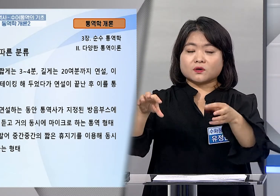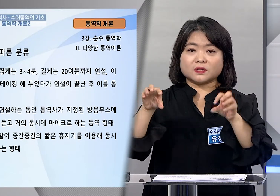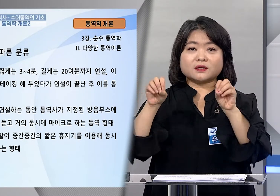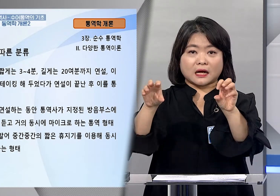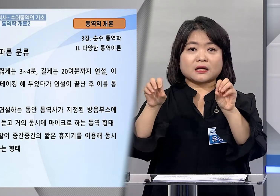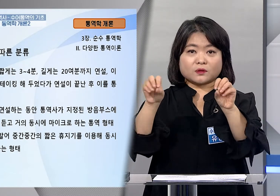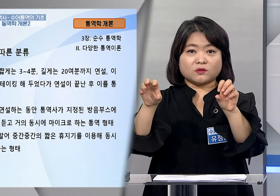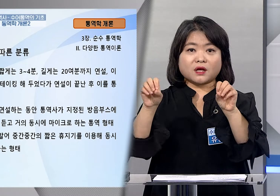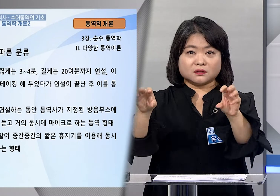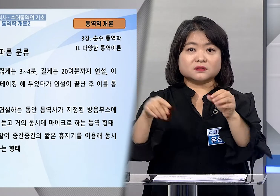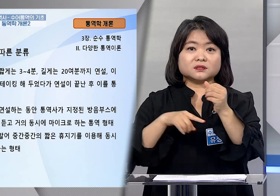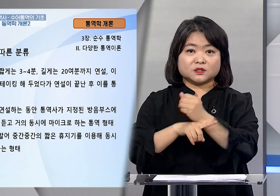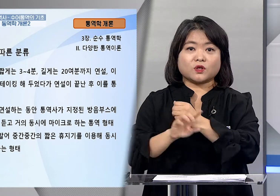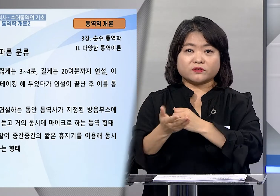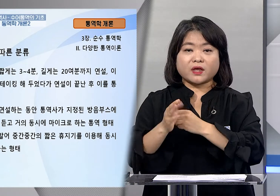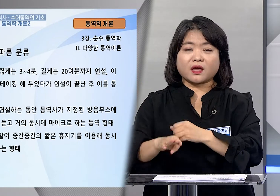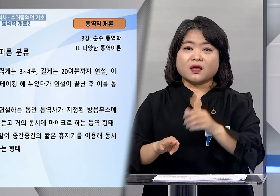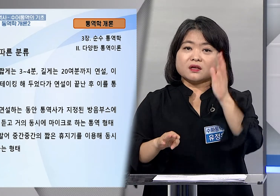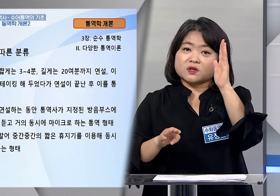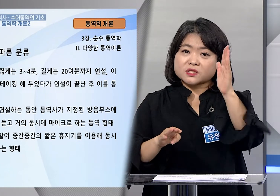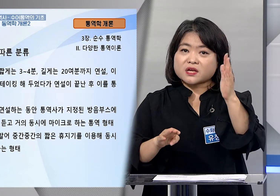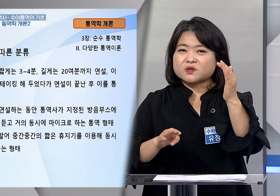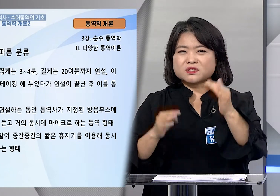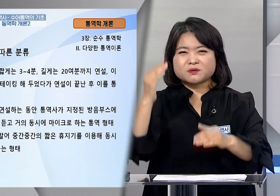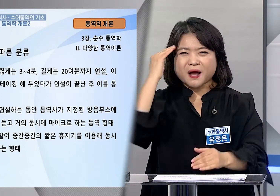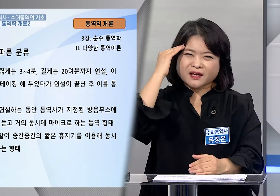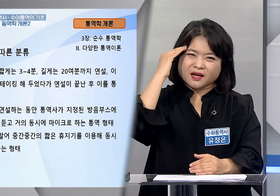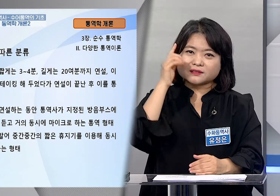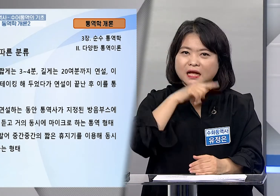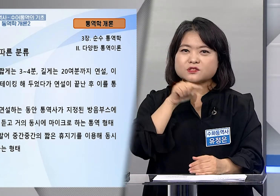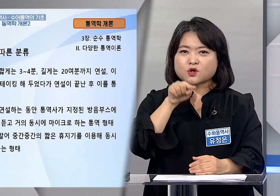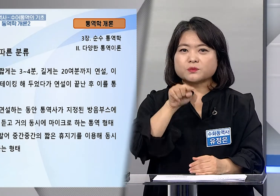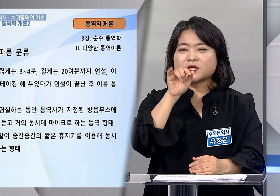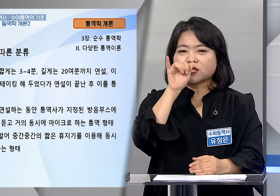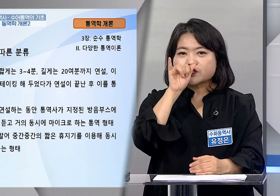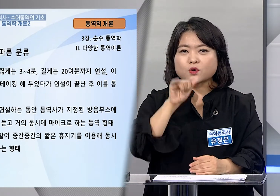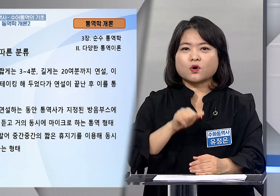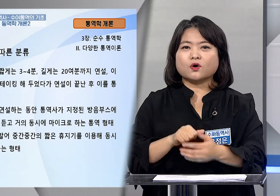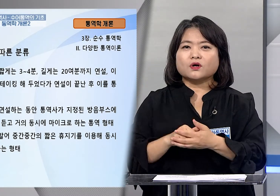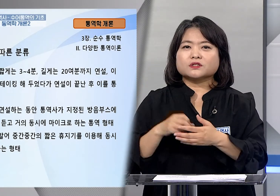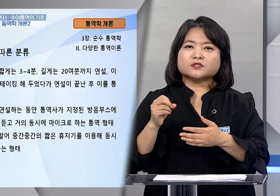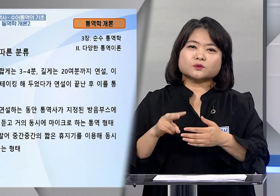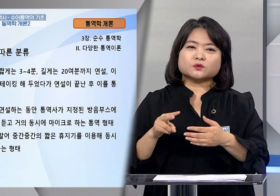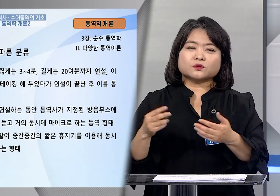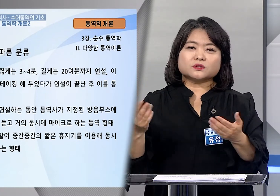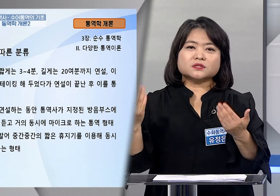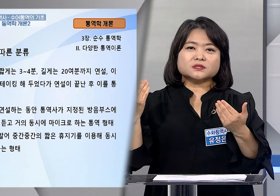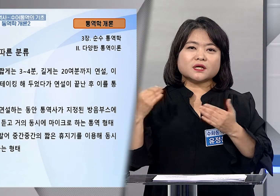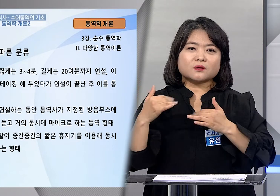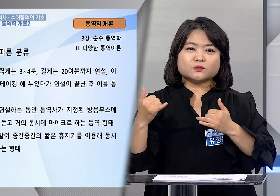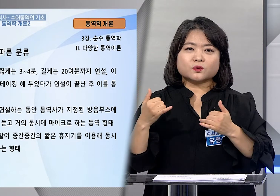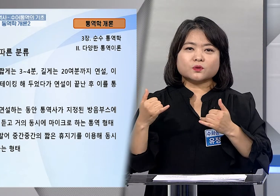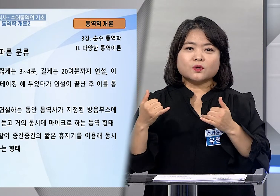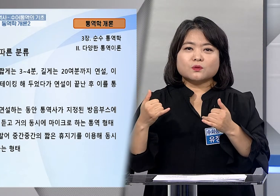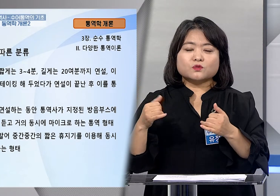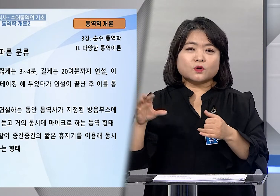나가게 된다는 뜻이 되는데 연사의 연설을 방해하는 단점이 있죠. 그리고 또 듣는 사람도 물론